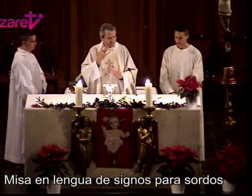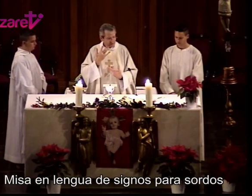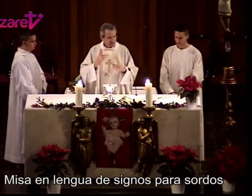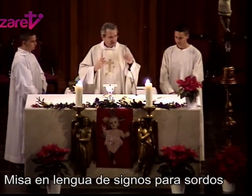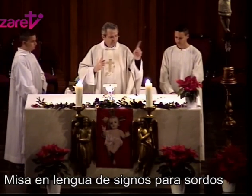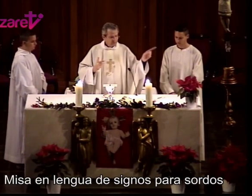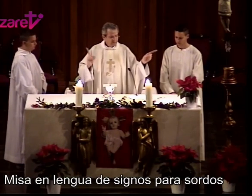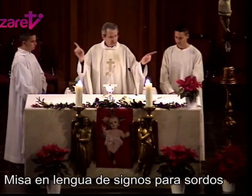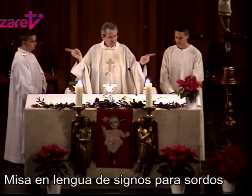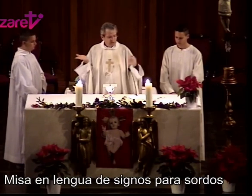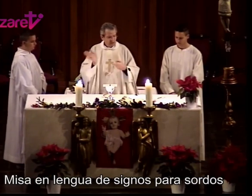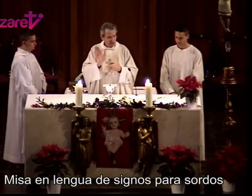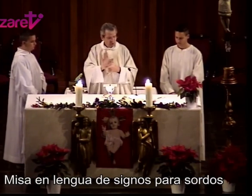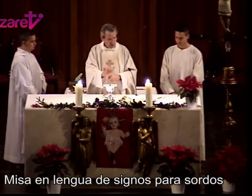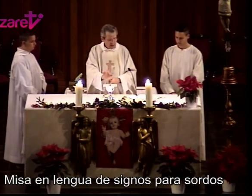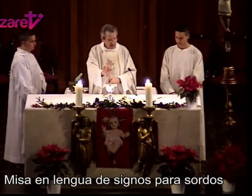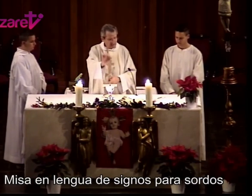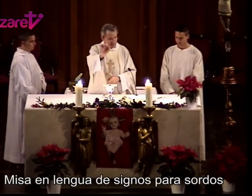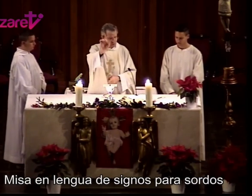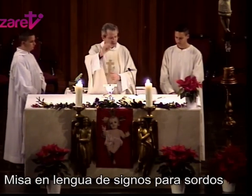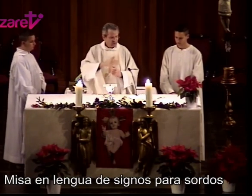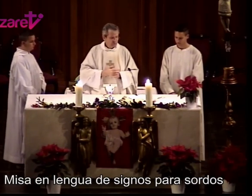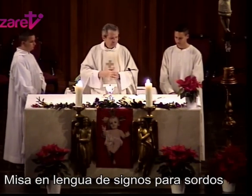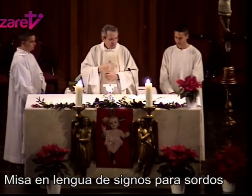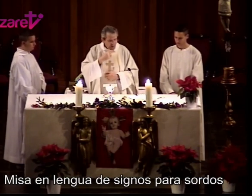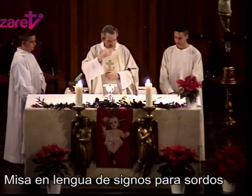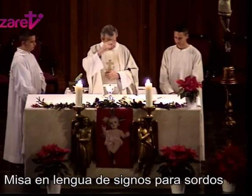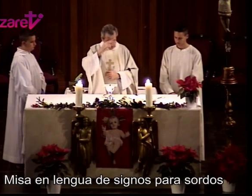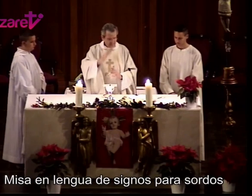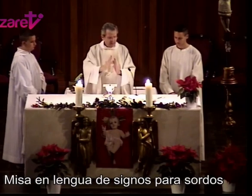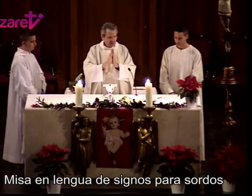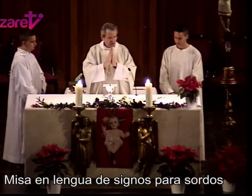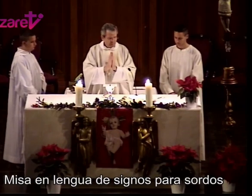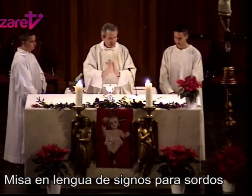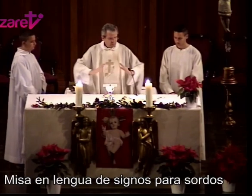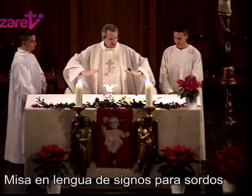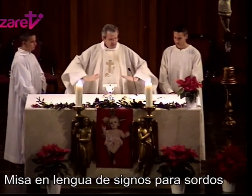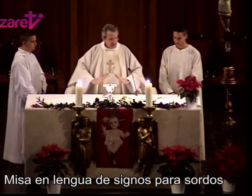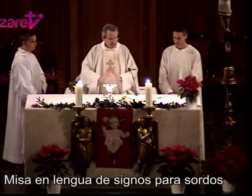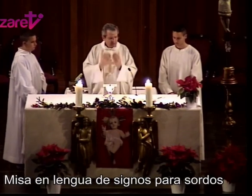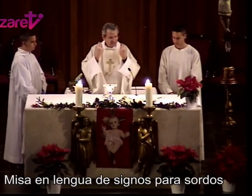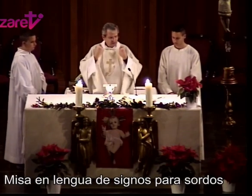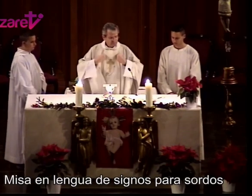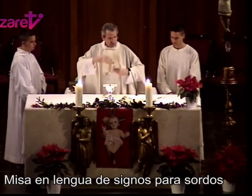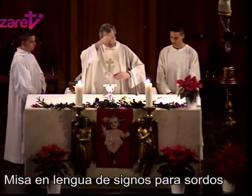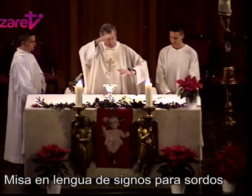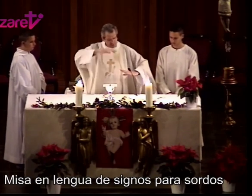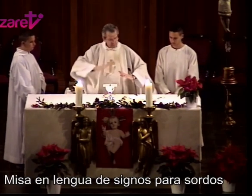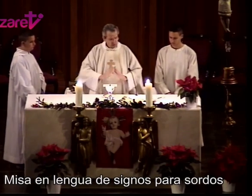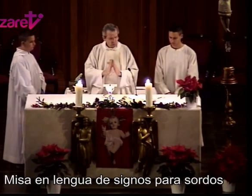mancha desde donde sale el sol hasta el ocaso. Por eso, Padre, te suplicamos que santifiques por el mismo Espíritu